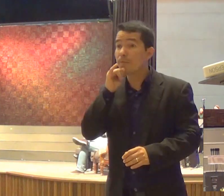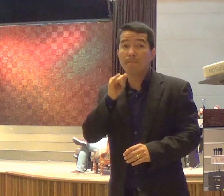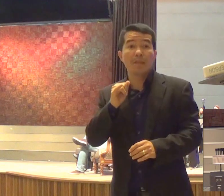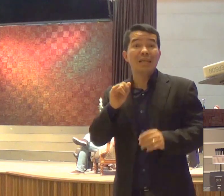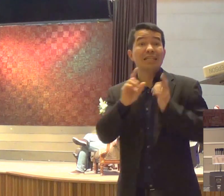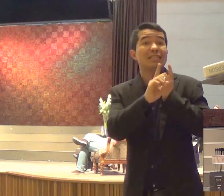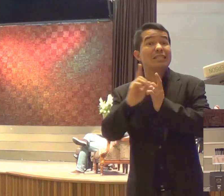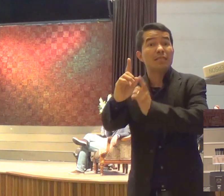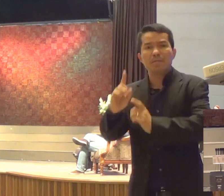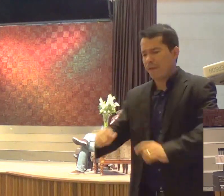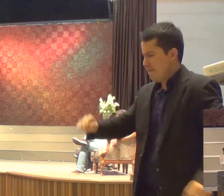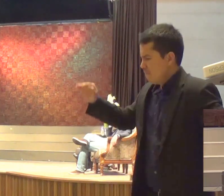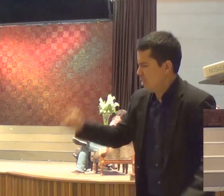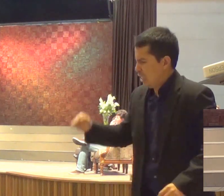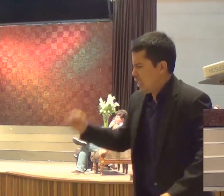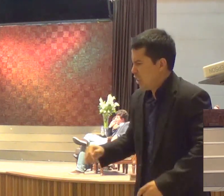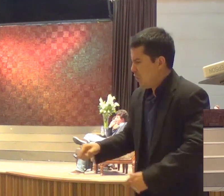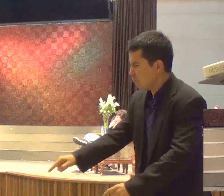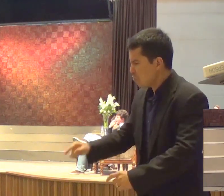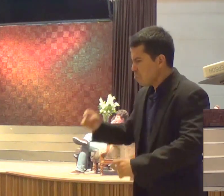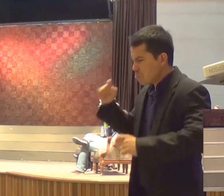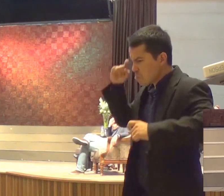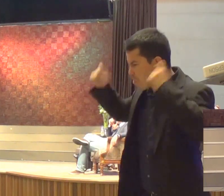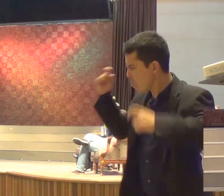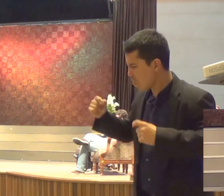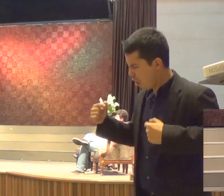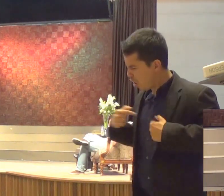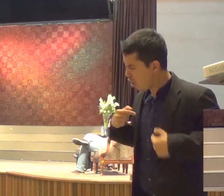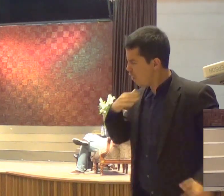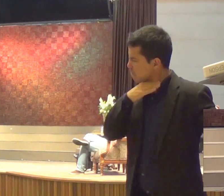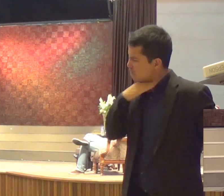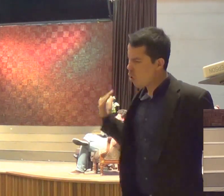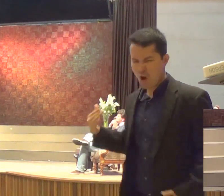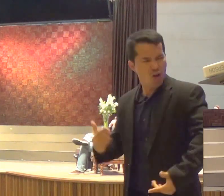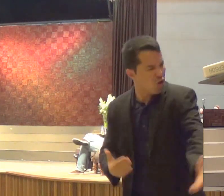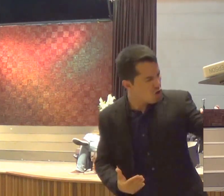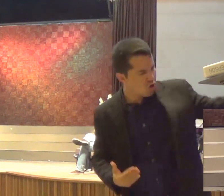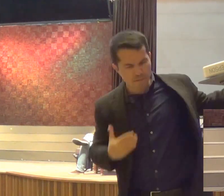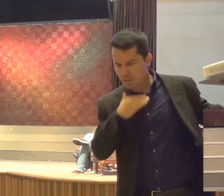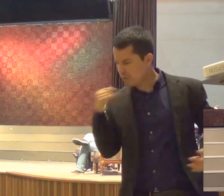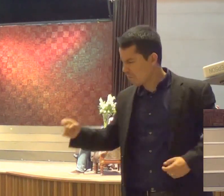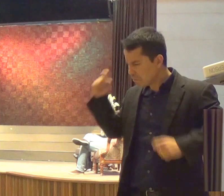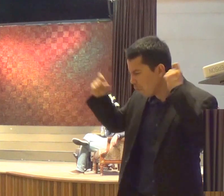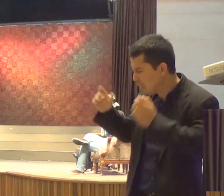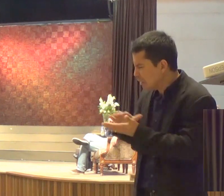mestre o senhor não se importa Que Nós pensamos